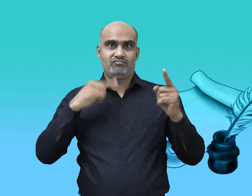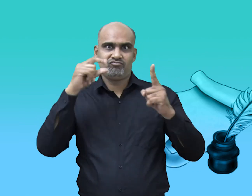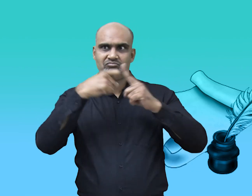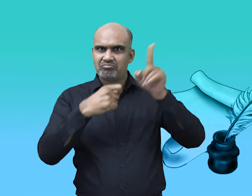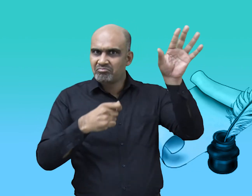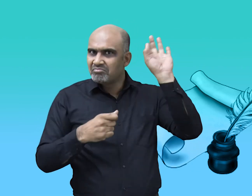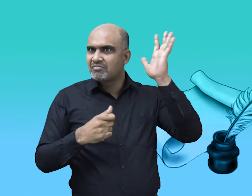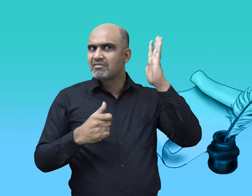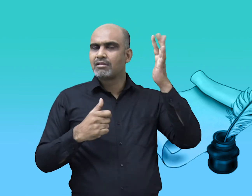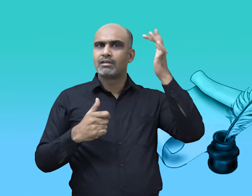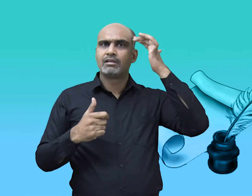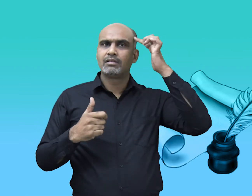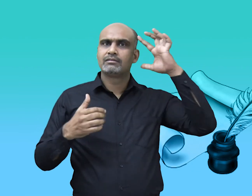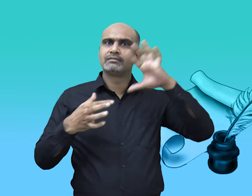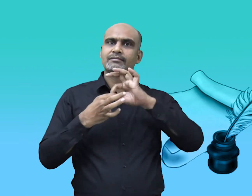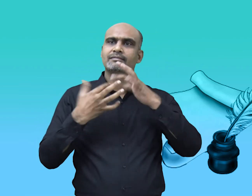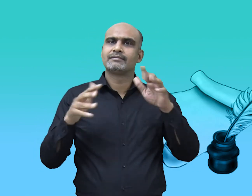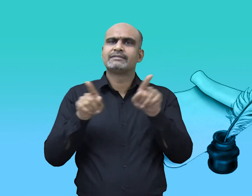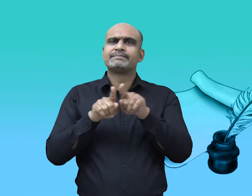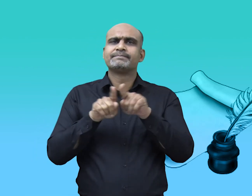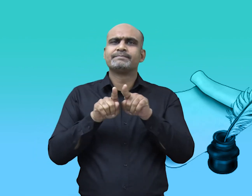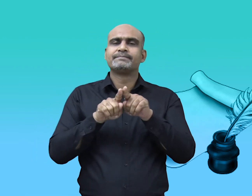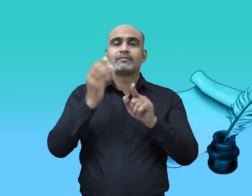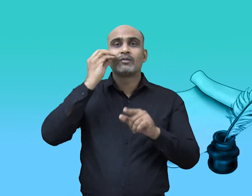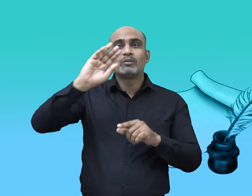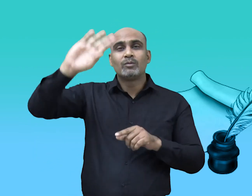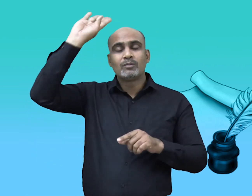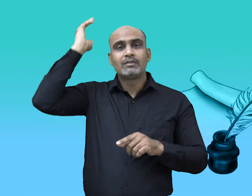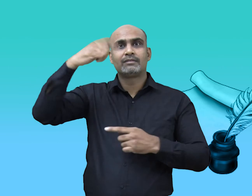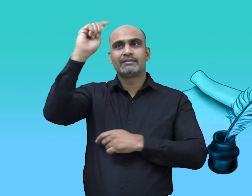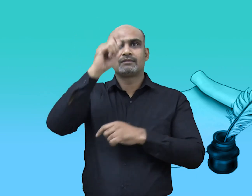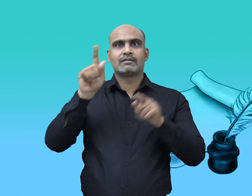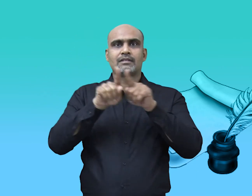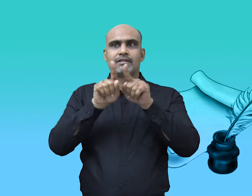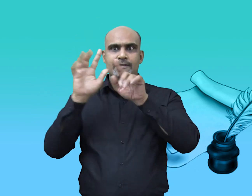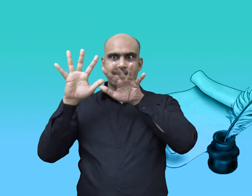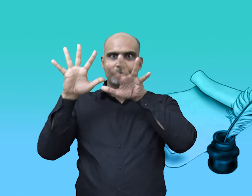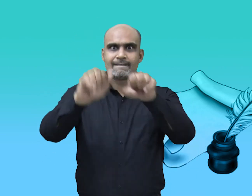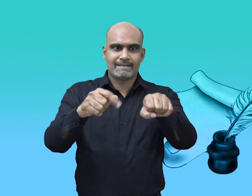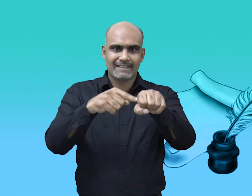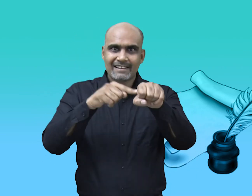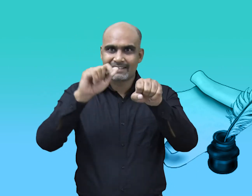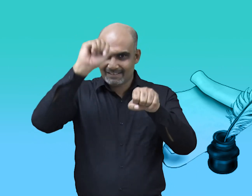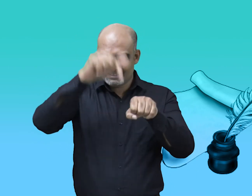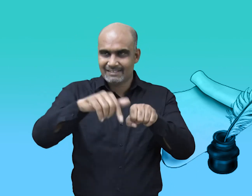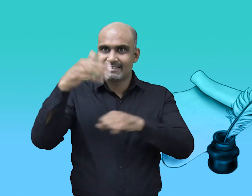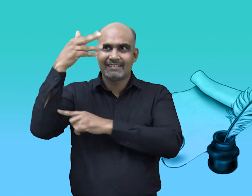तो उसकी विजय बहुत पक्की हो जाती है। पहले के समय में जब बाहरी देश के लोग हमारे देश में आकर